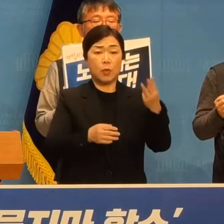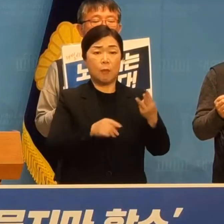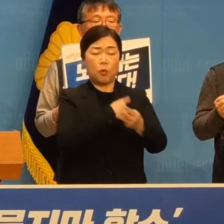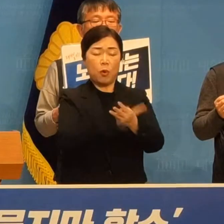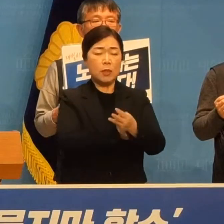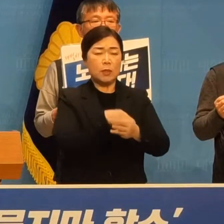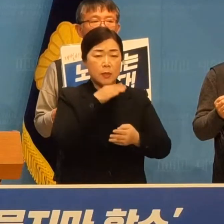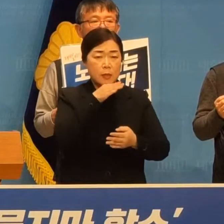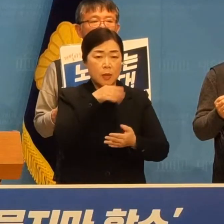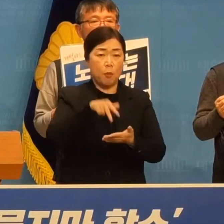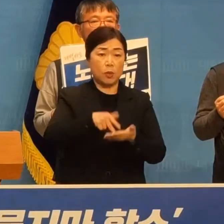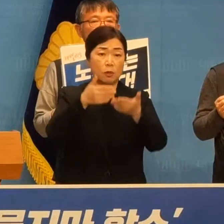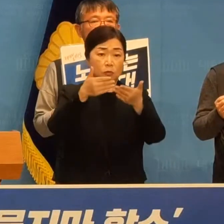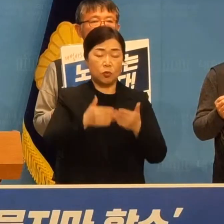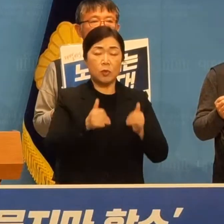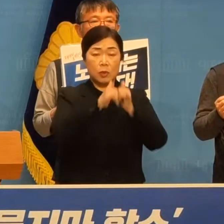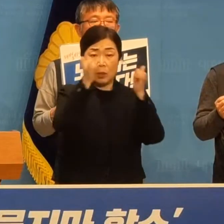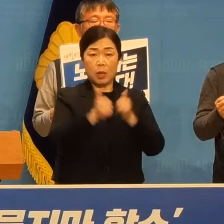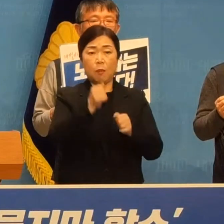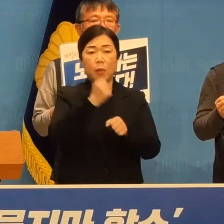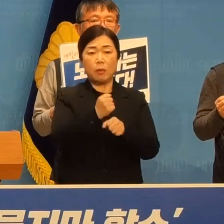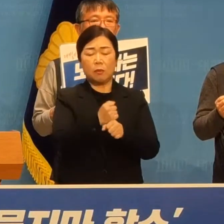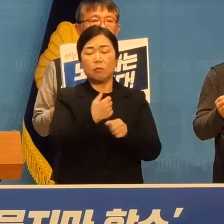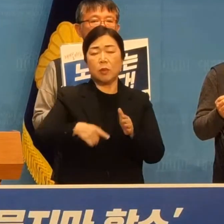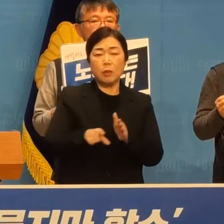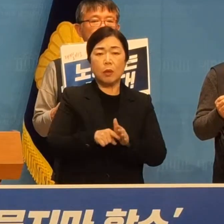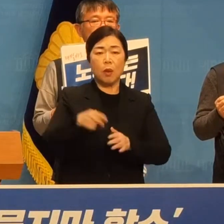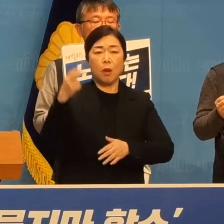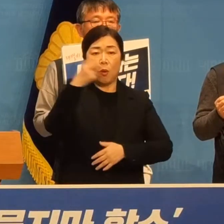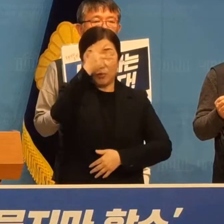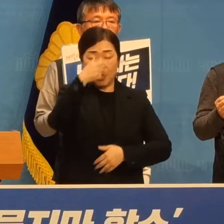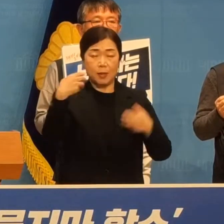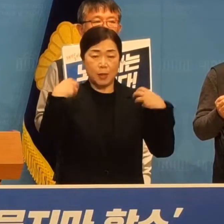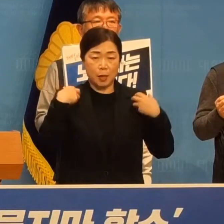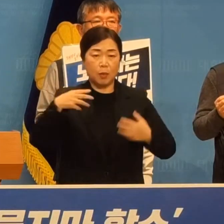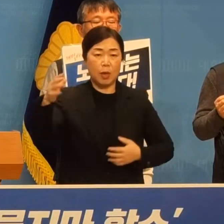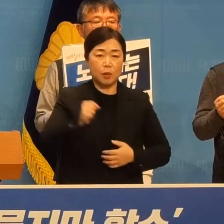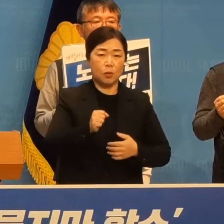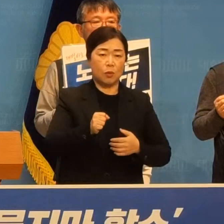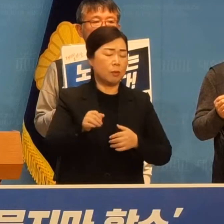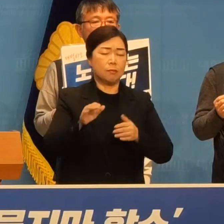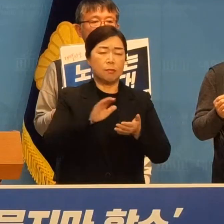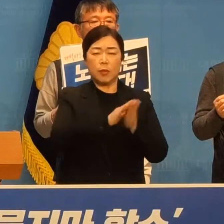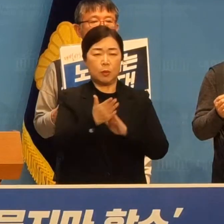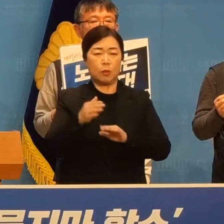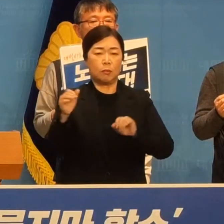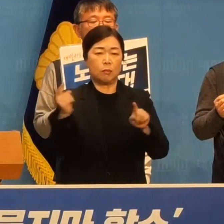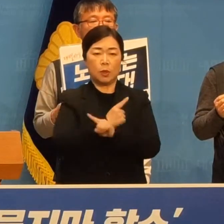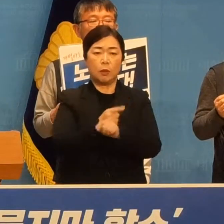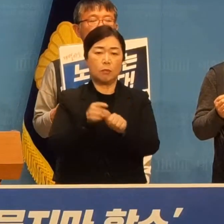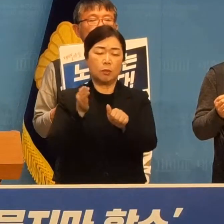실질적으로 보장되는 사회를 만들기 위해 검찰이 책임 있는 자세로 변화할 것을 촉구합니다.